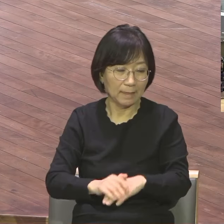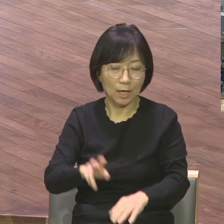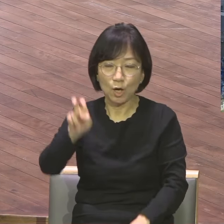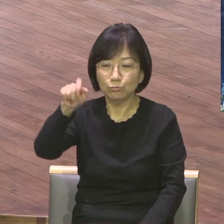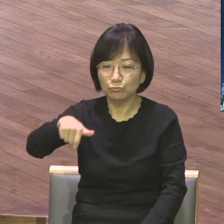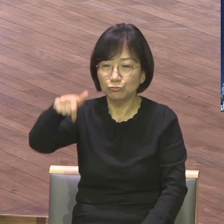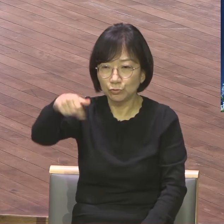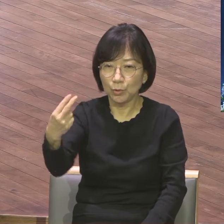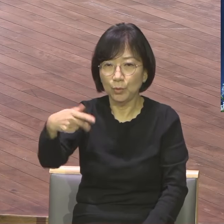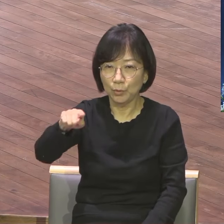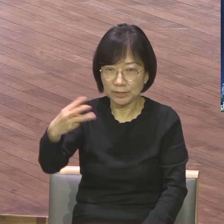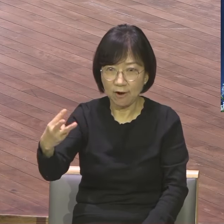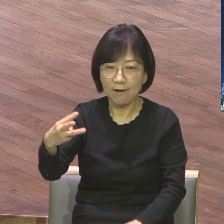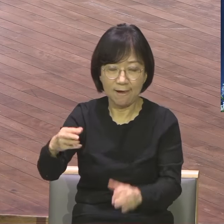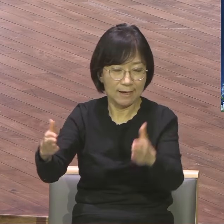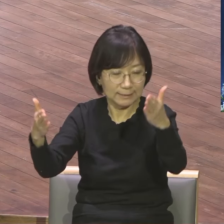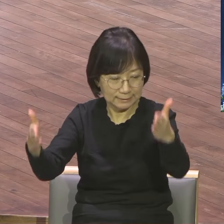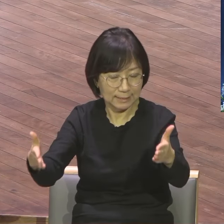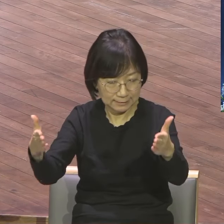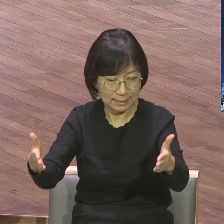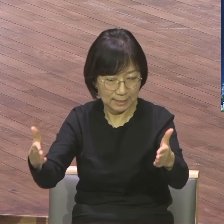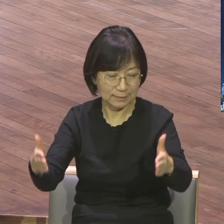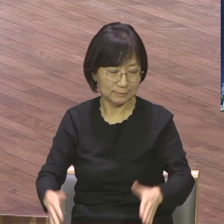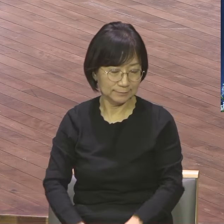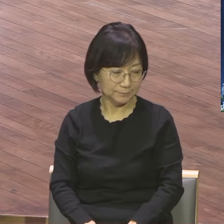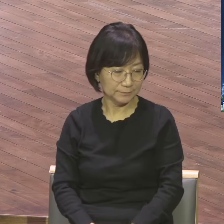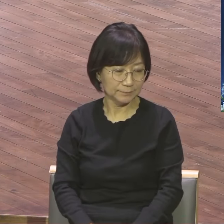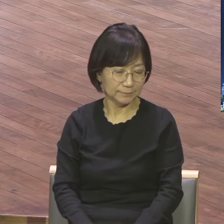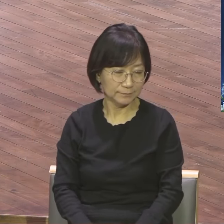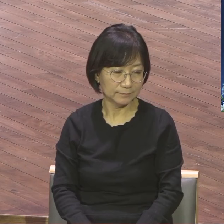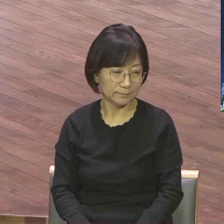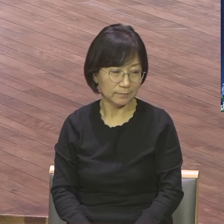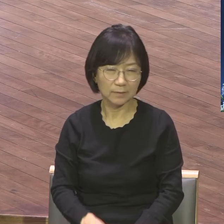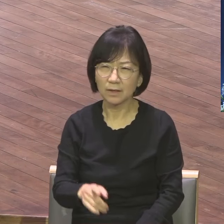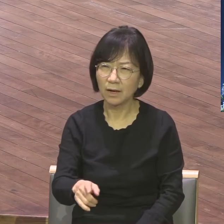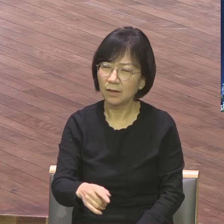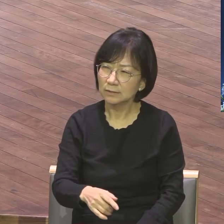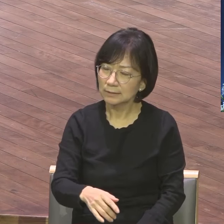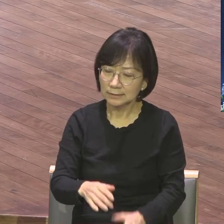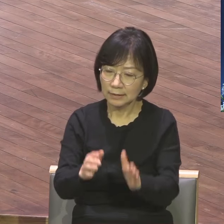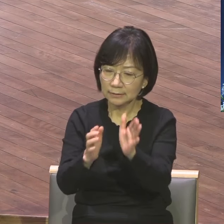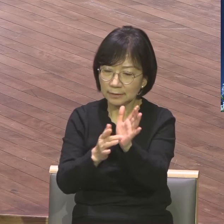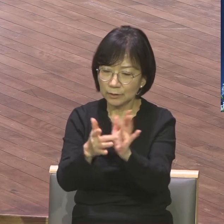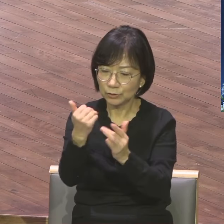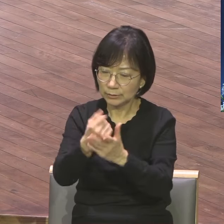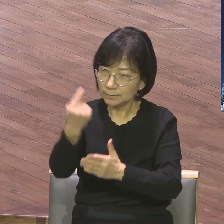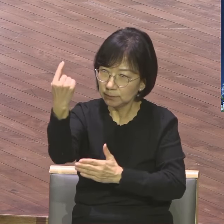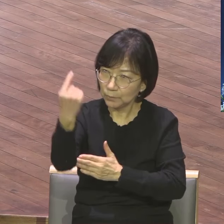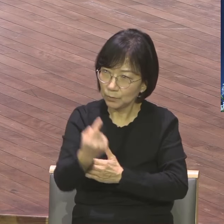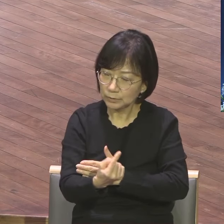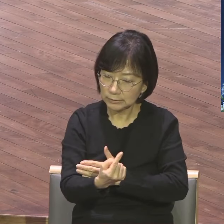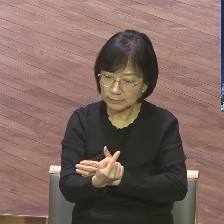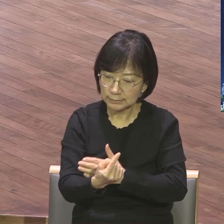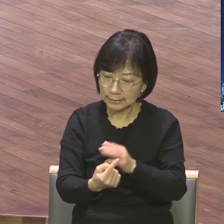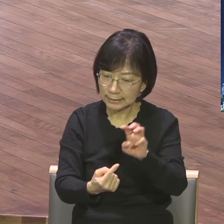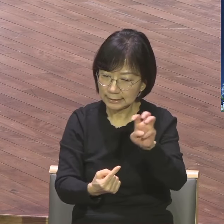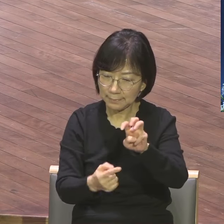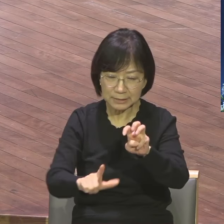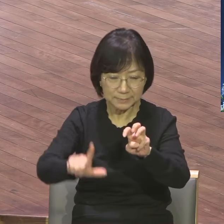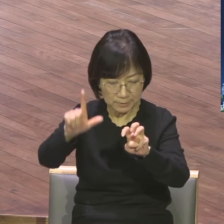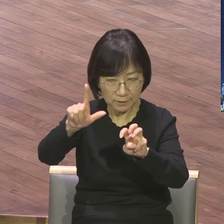1장을 묵상하면서 이때가 AD 30년입니다. 장소는